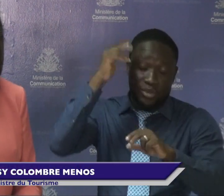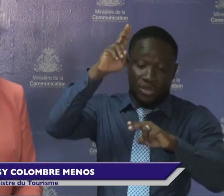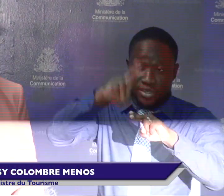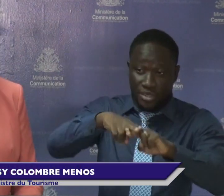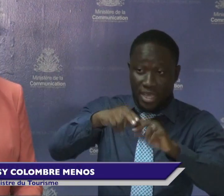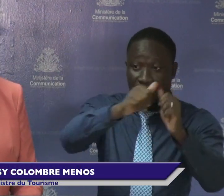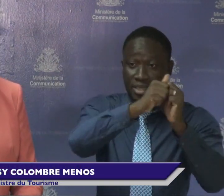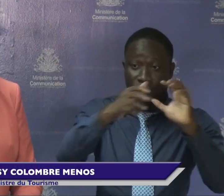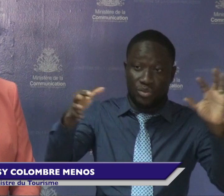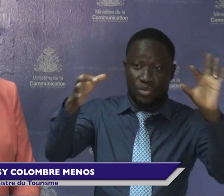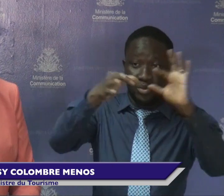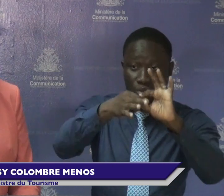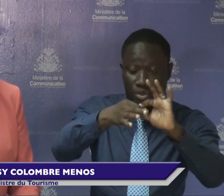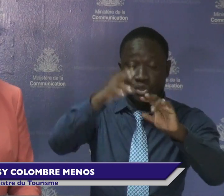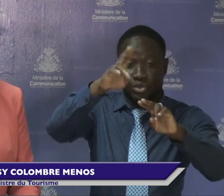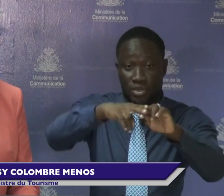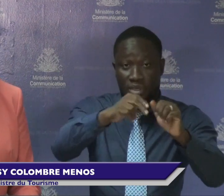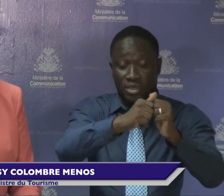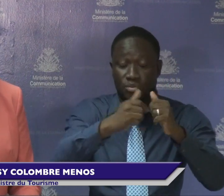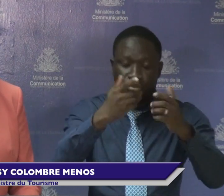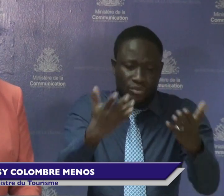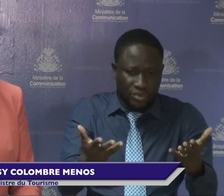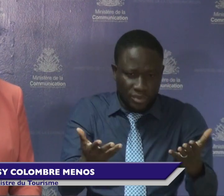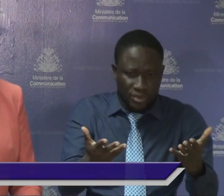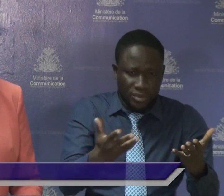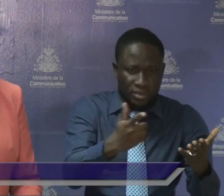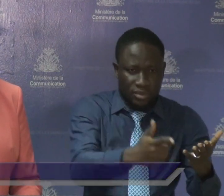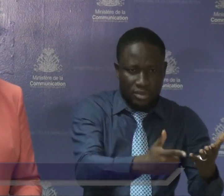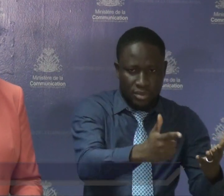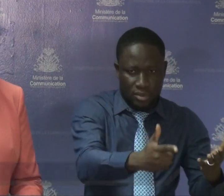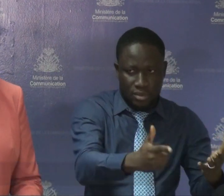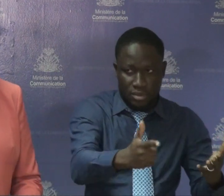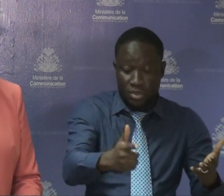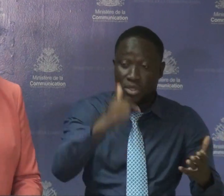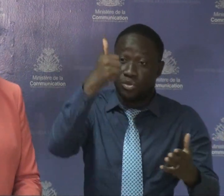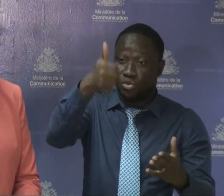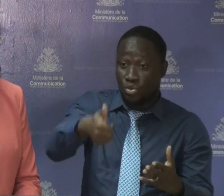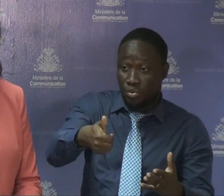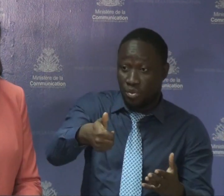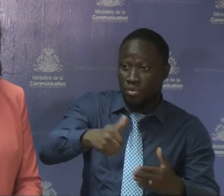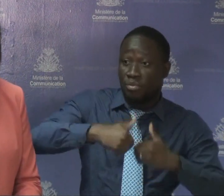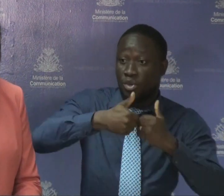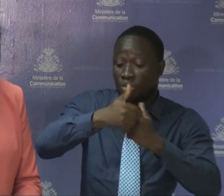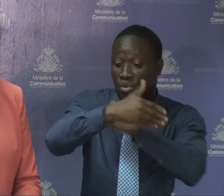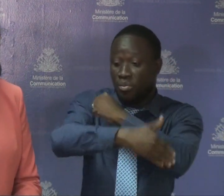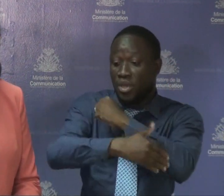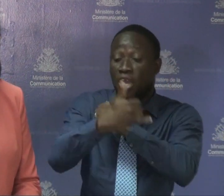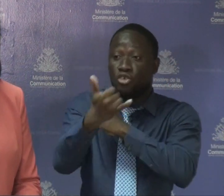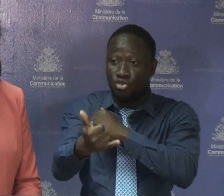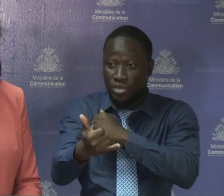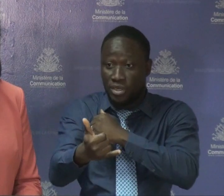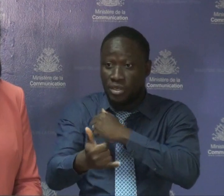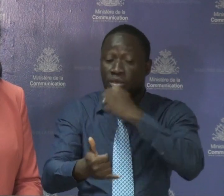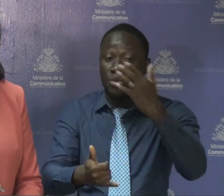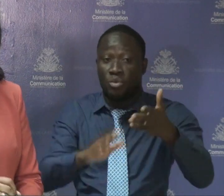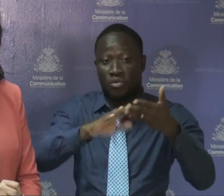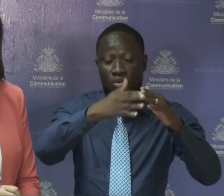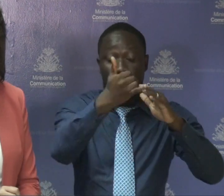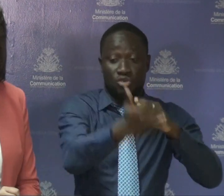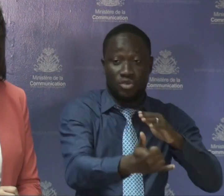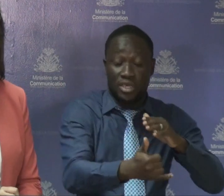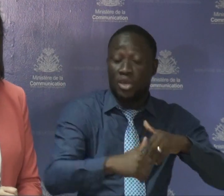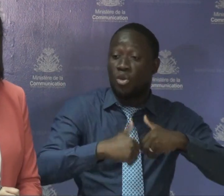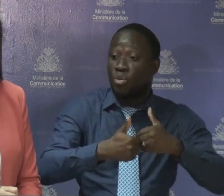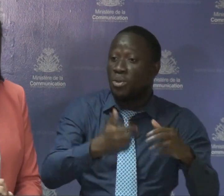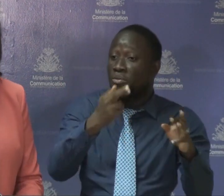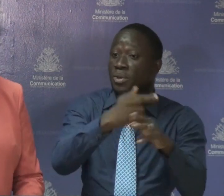chita ensemble. Chita ensemble pour nous définir priorité non. Pour nous dire demain matin que mais comment pays y est, mais comment que ville y est, comment nous